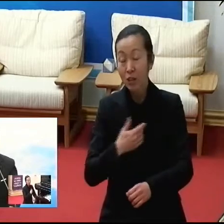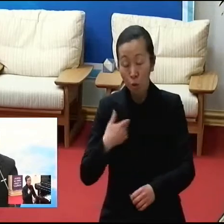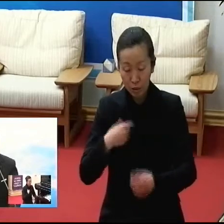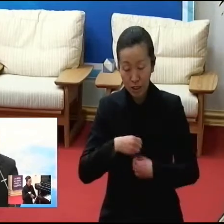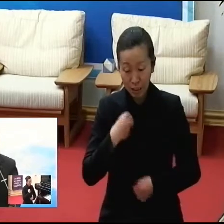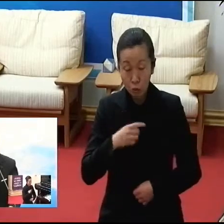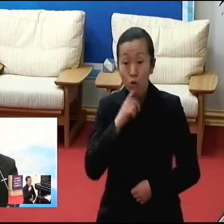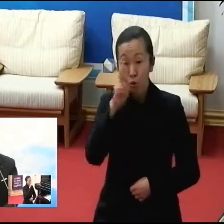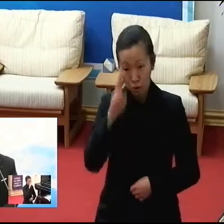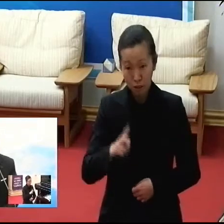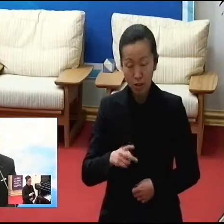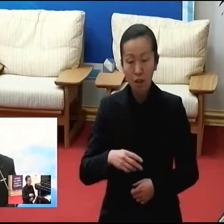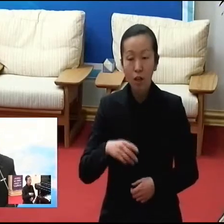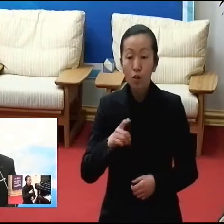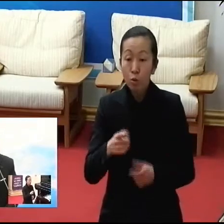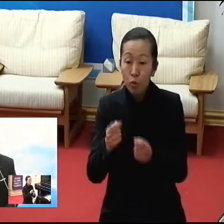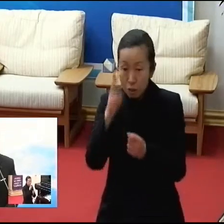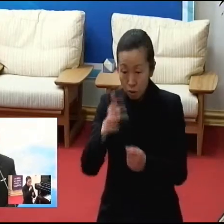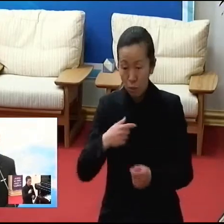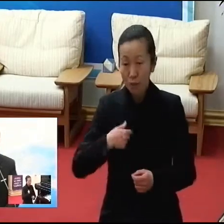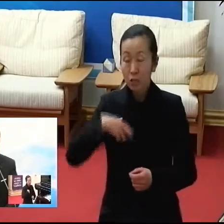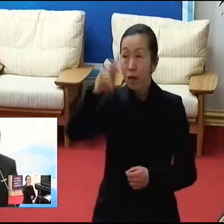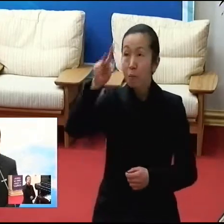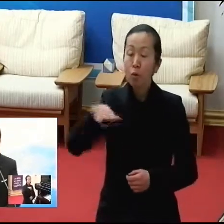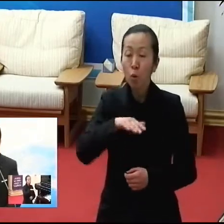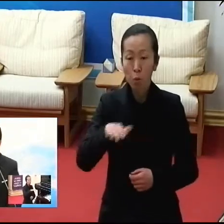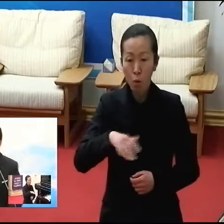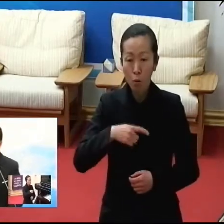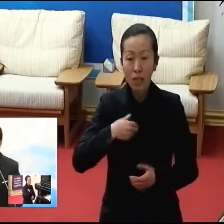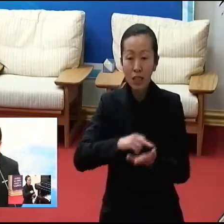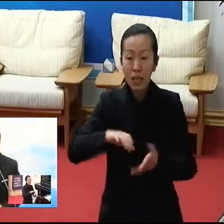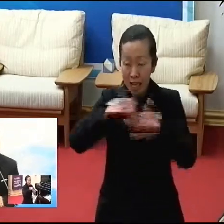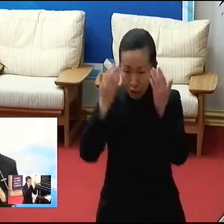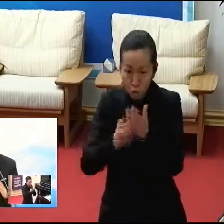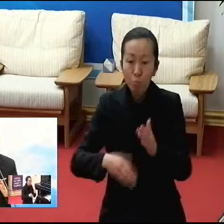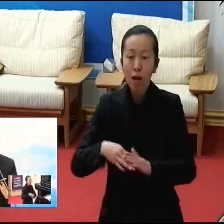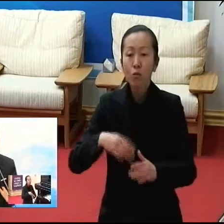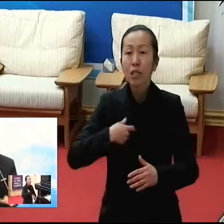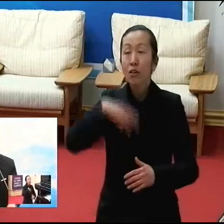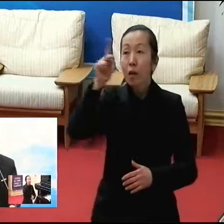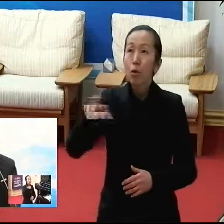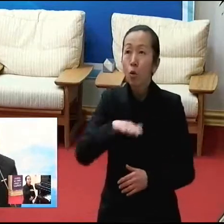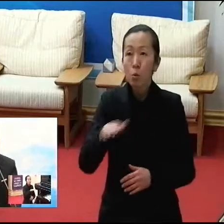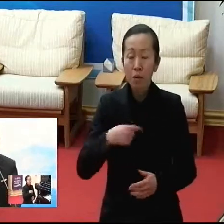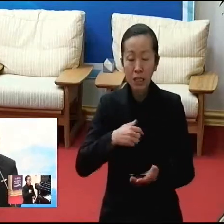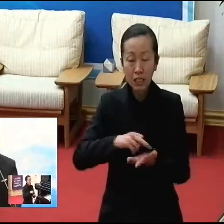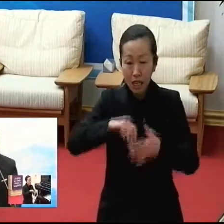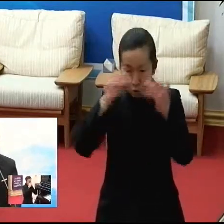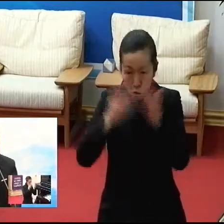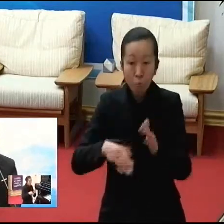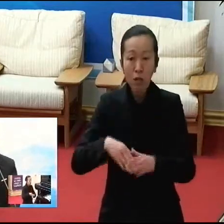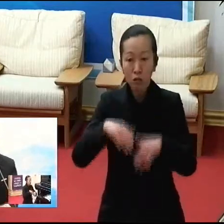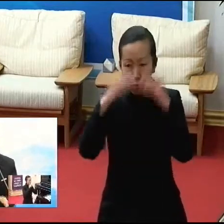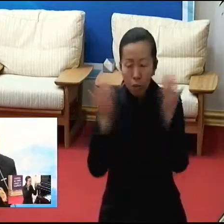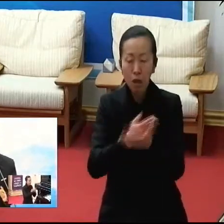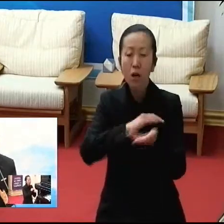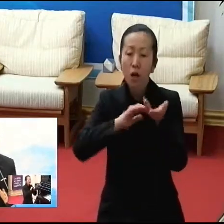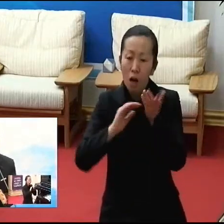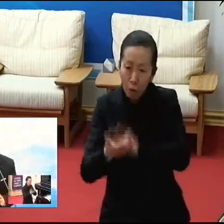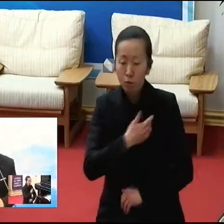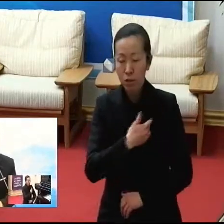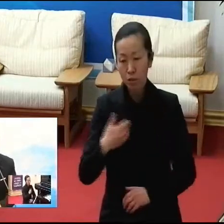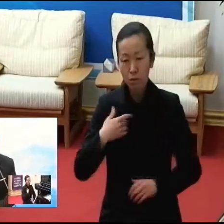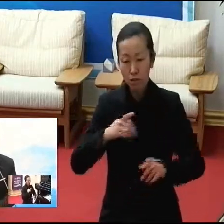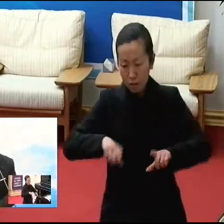하나님의 자녀. 私は神の子。 성령 충만 받으면 聖霊充満を受ければ 모든 것이 변화될 수 있다. 全てが変わるんだ。